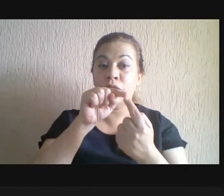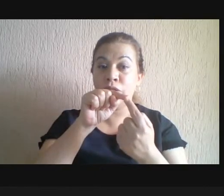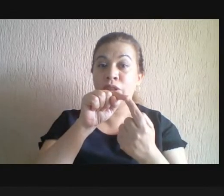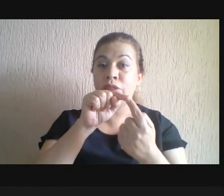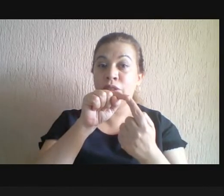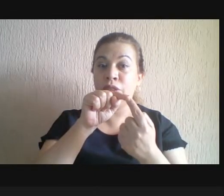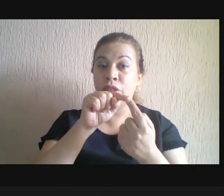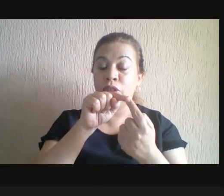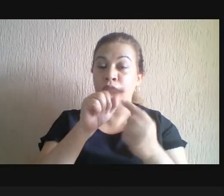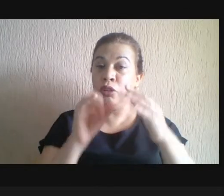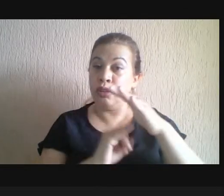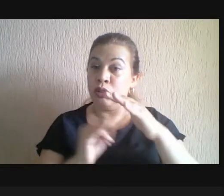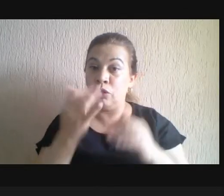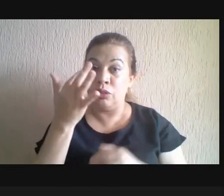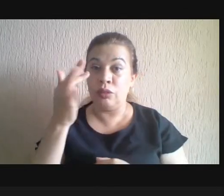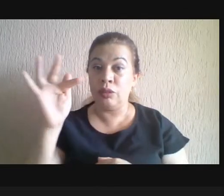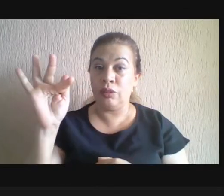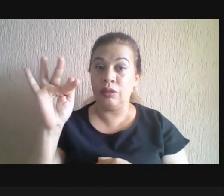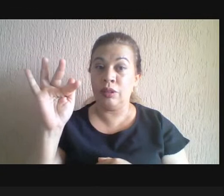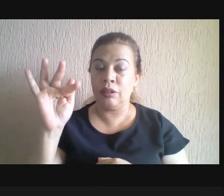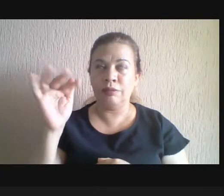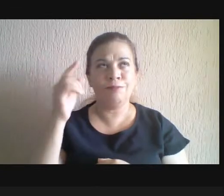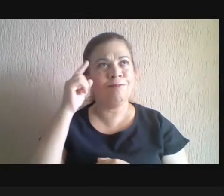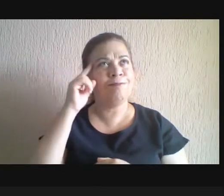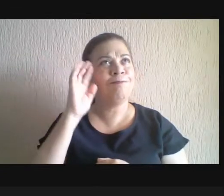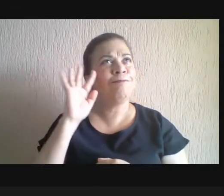serem pensados, ao serem